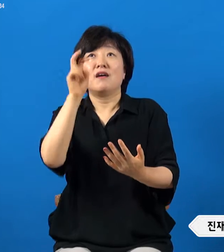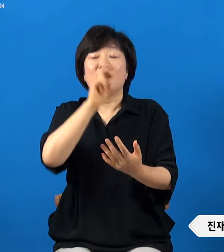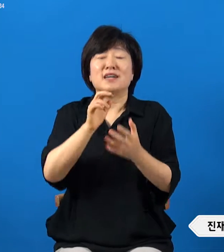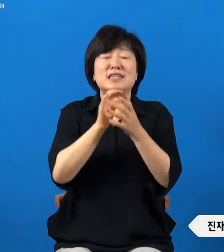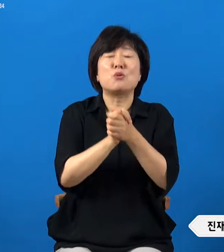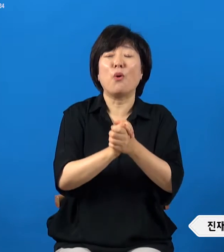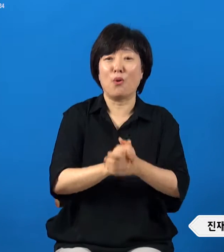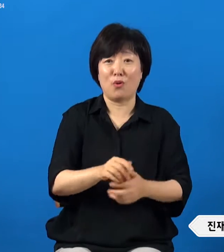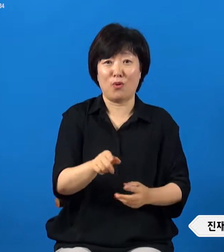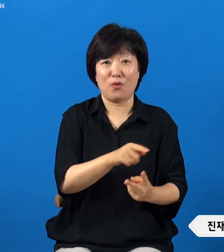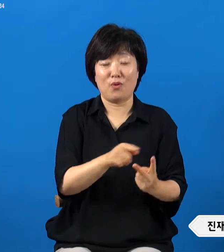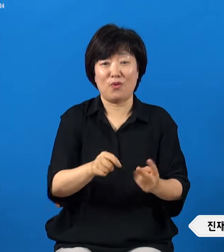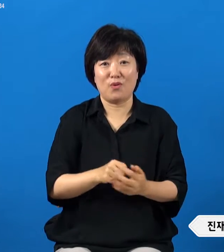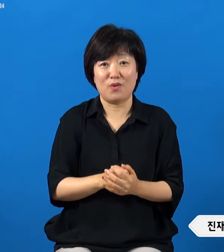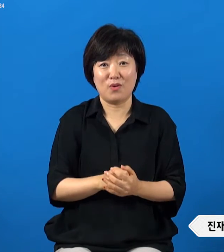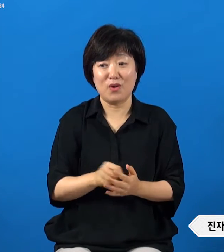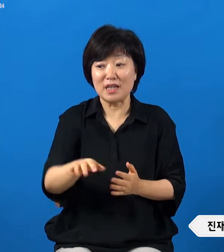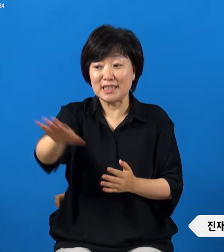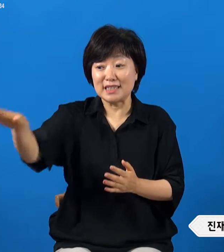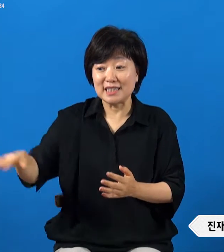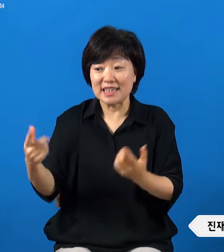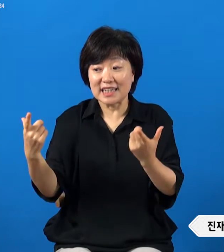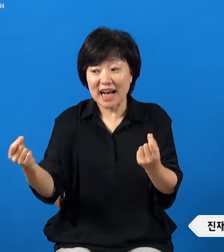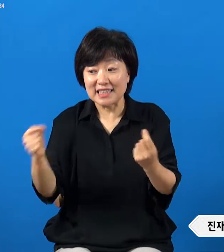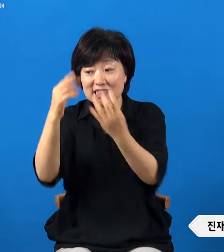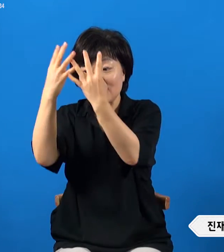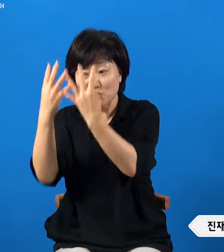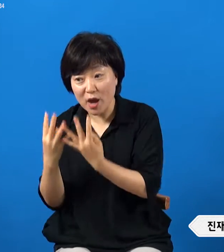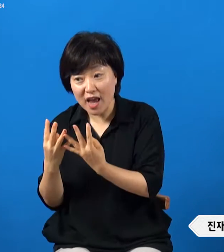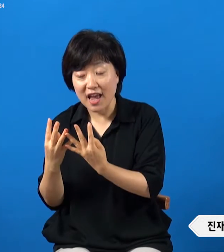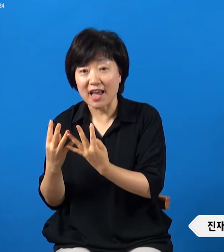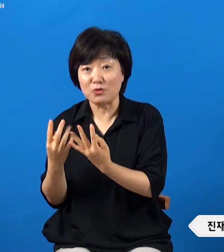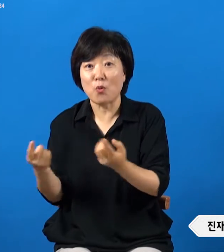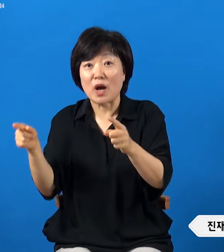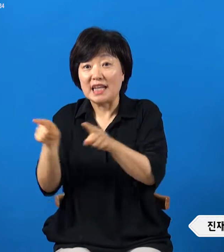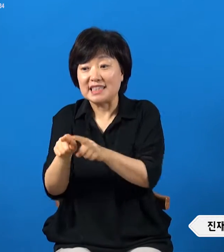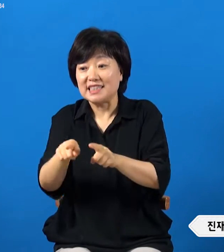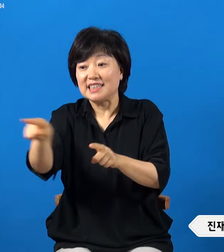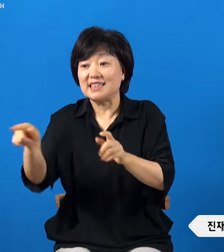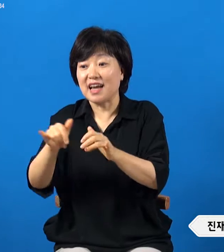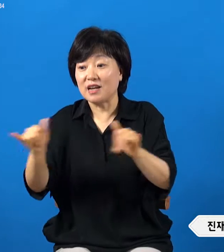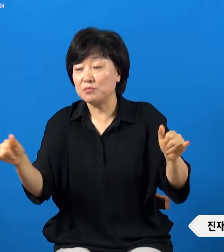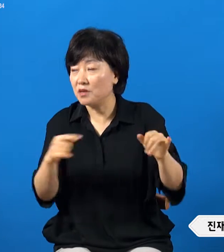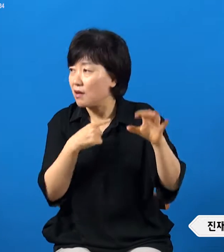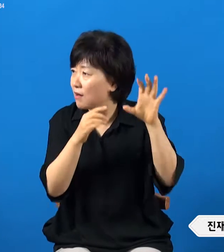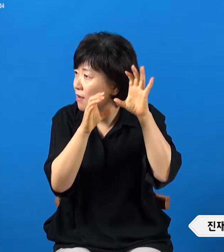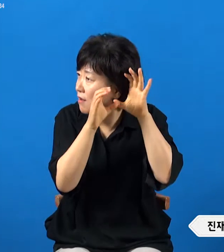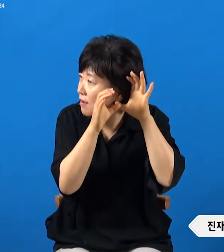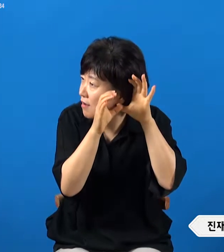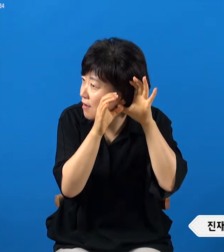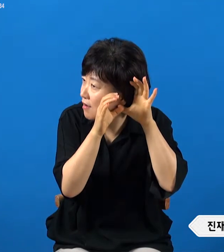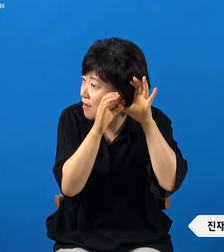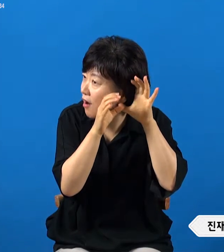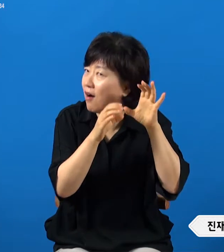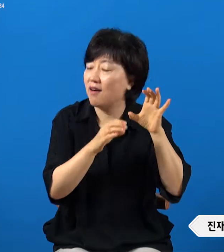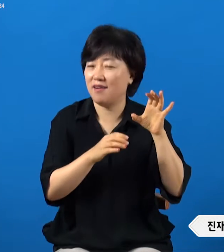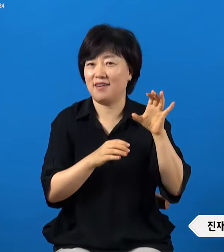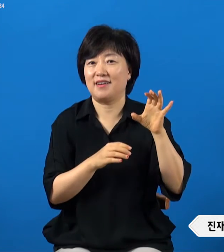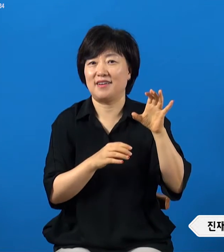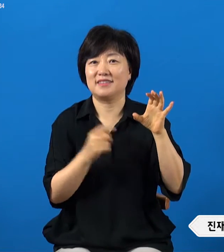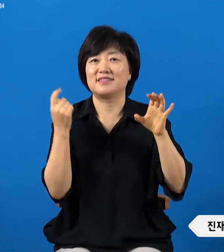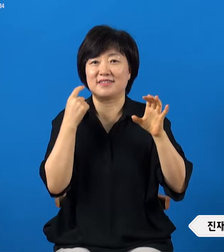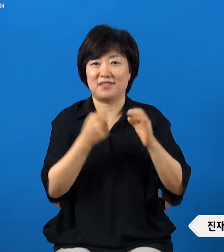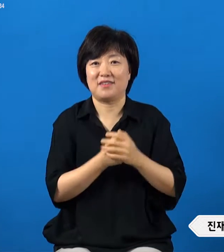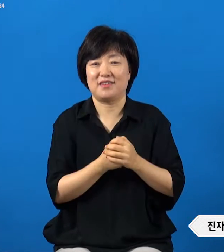죄인들이 듣더라. 죄수들이 함께 있던 자들이 듣기 시작합니다. 영어 성경에 보니까 listen